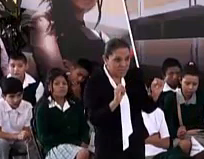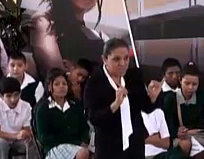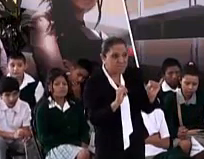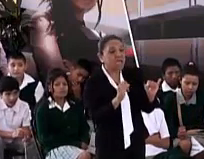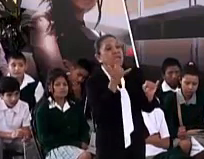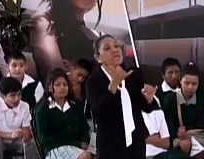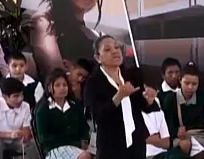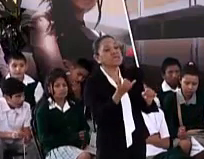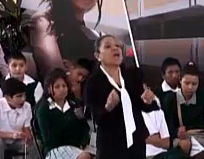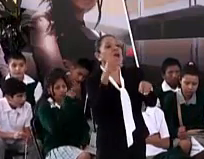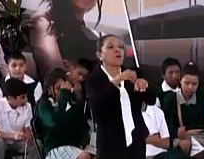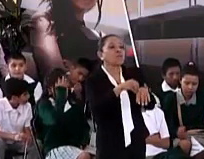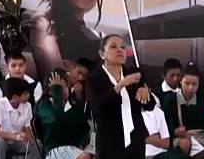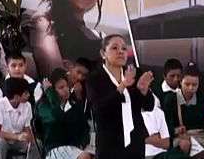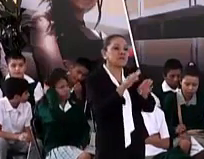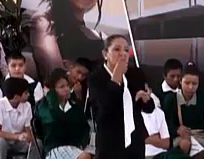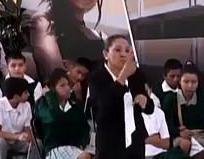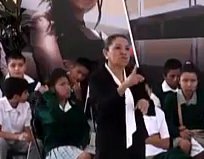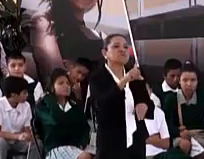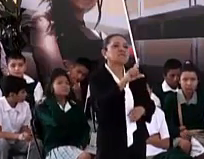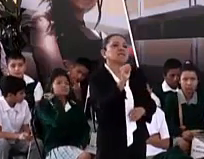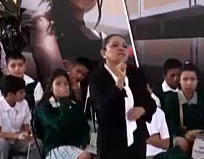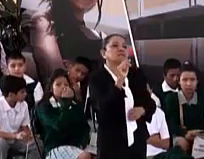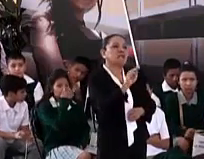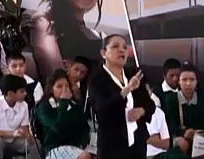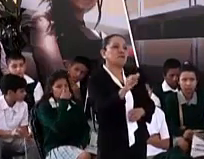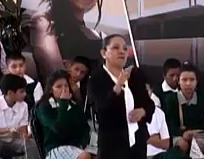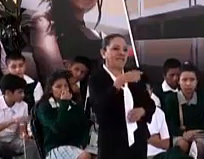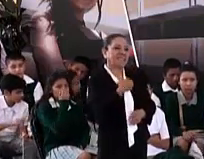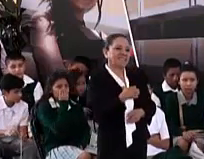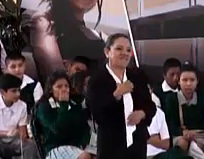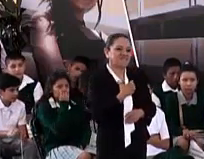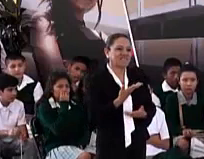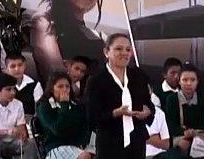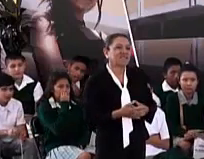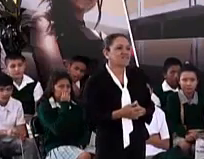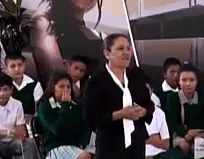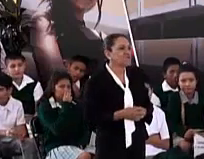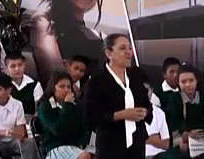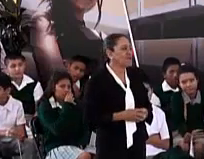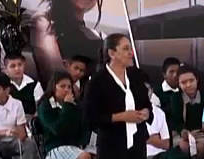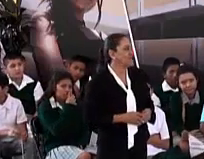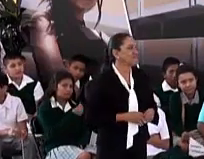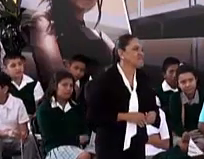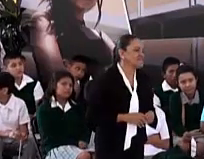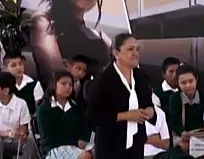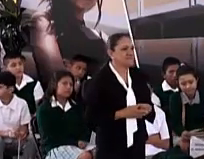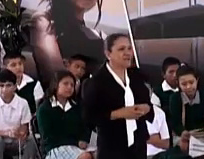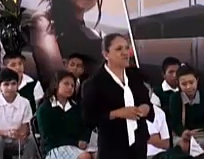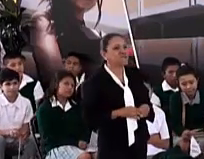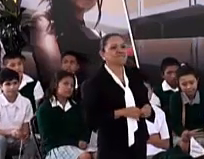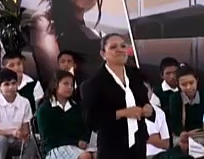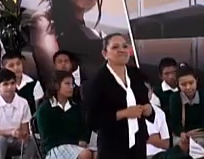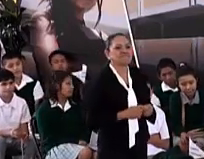año, como me decías, que estabas contenta, que estabas muy contenta,